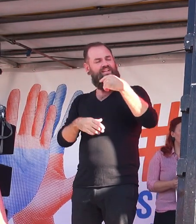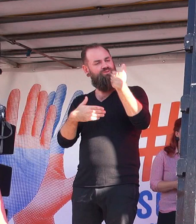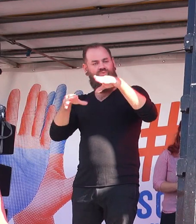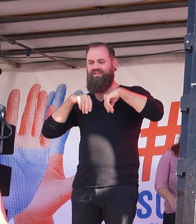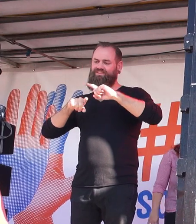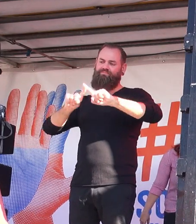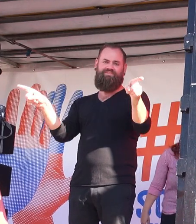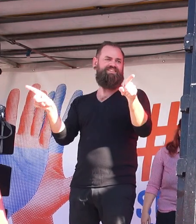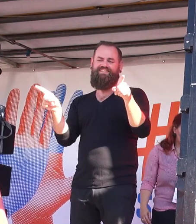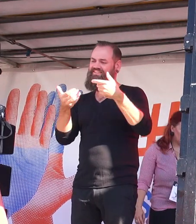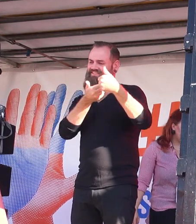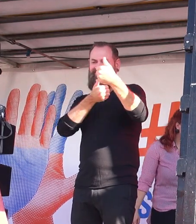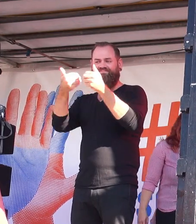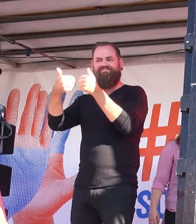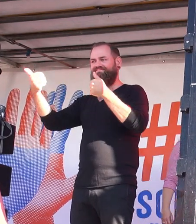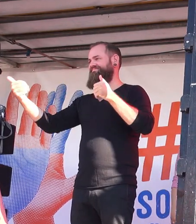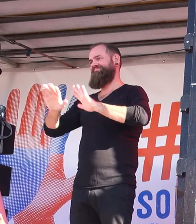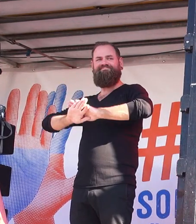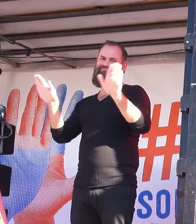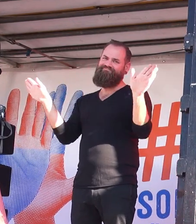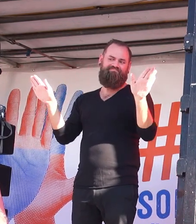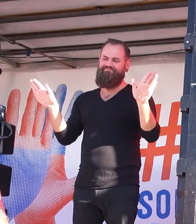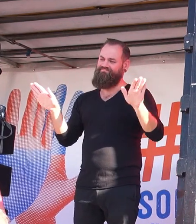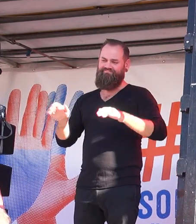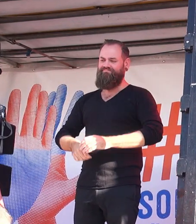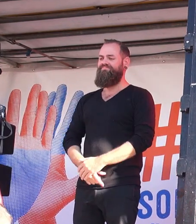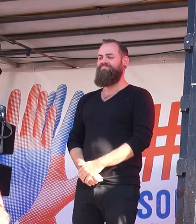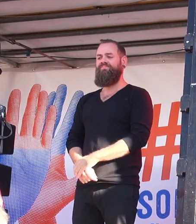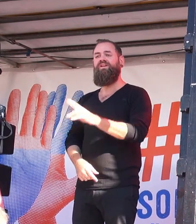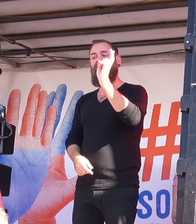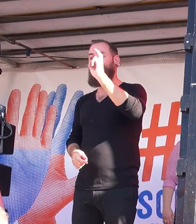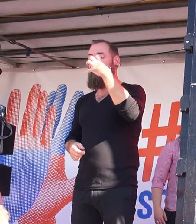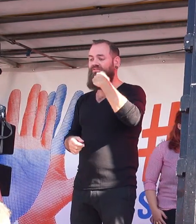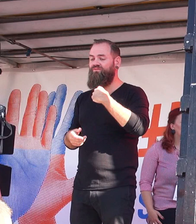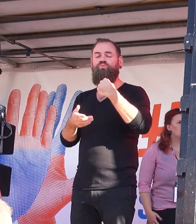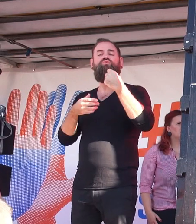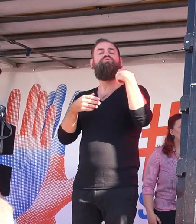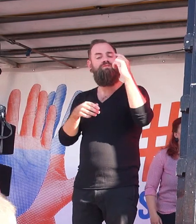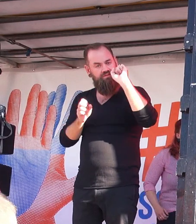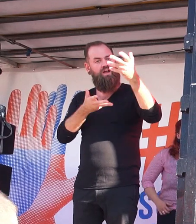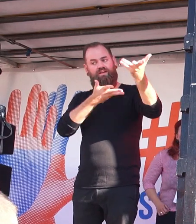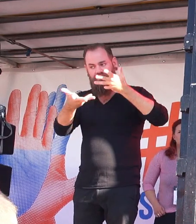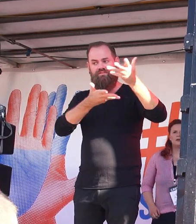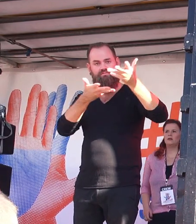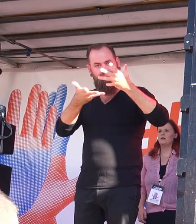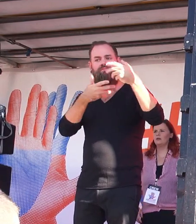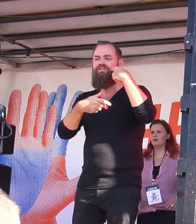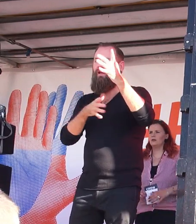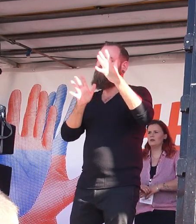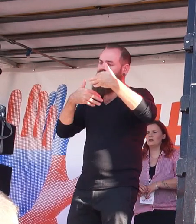Minderheit. Und wir reichen denen, die verstehen wollen, unsere Hände, unser Herzen des Friedens und Versöhnung. Dennoch sagen wir